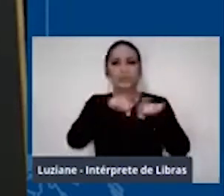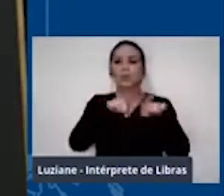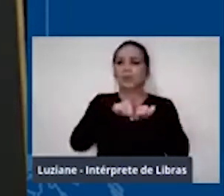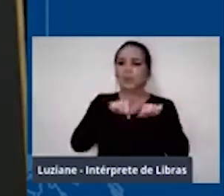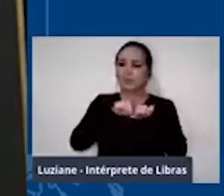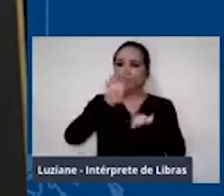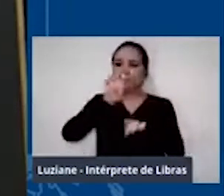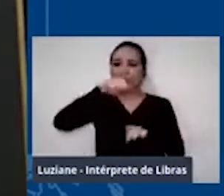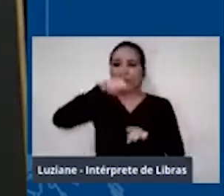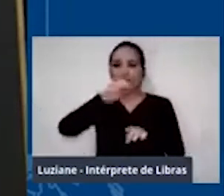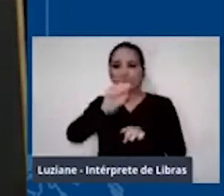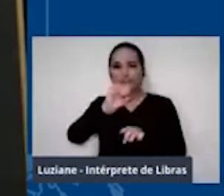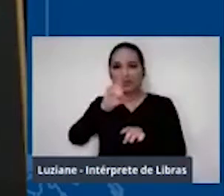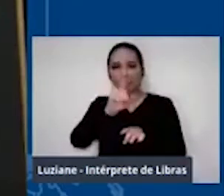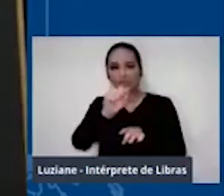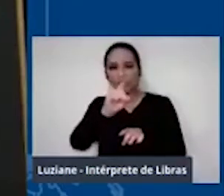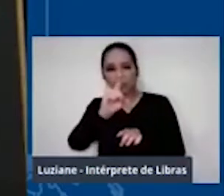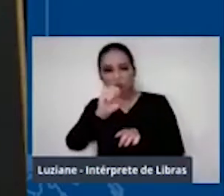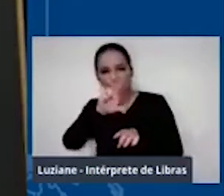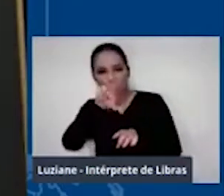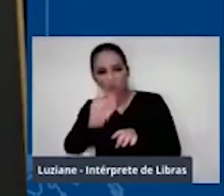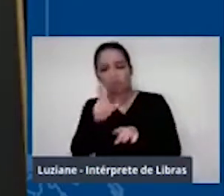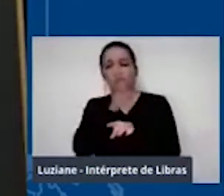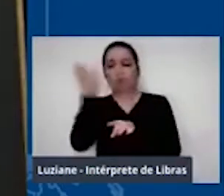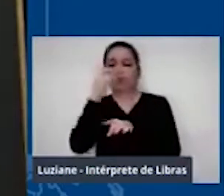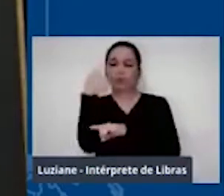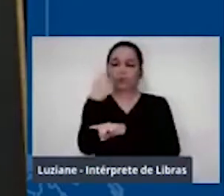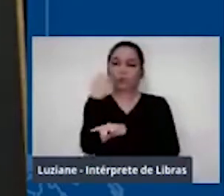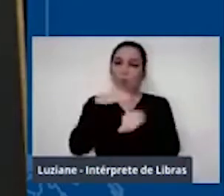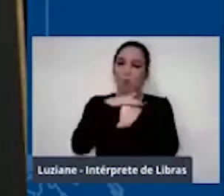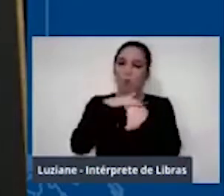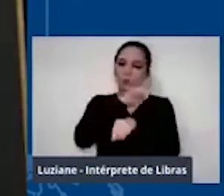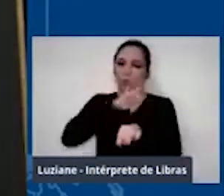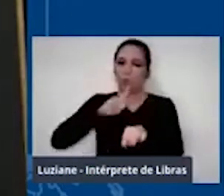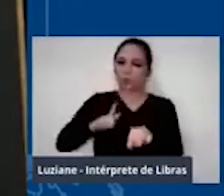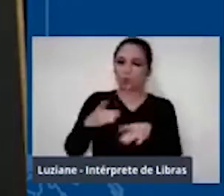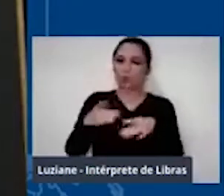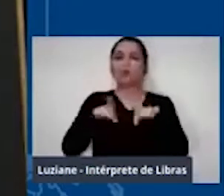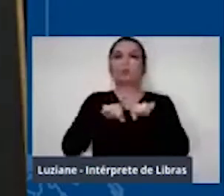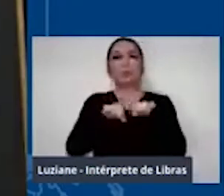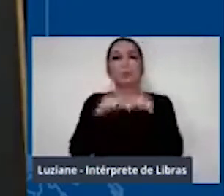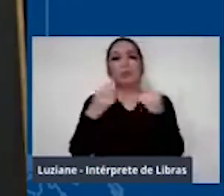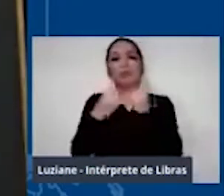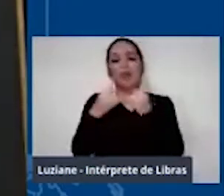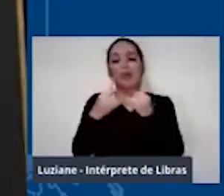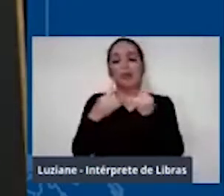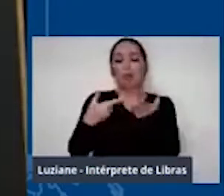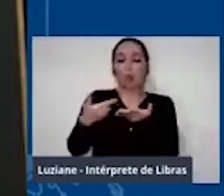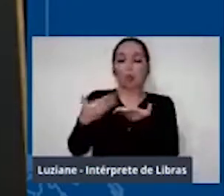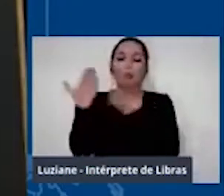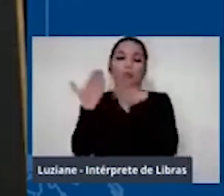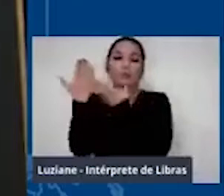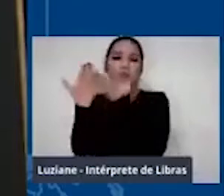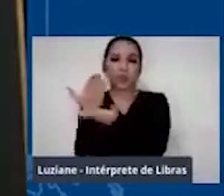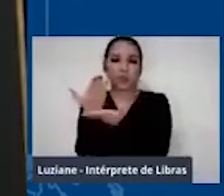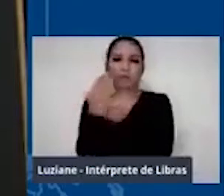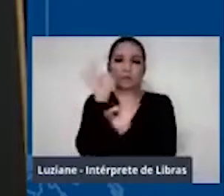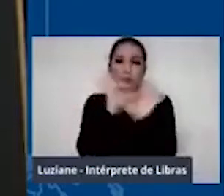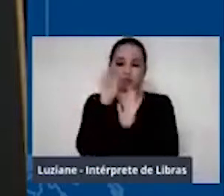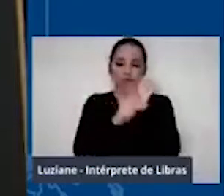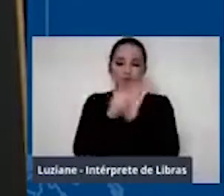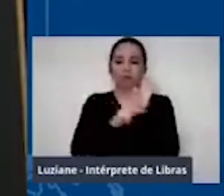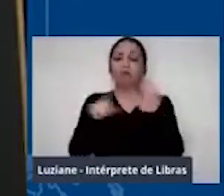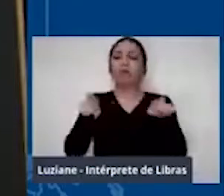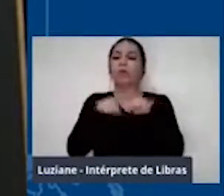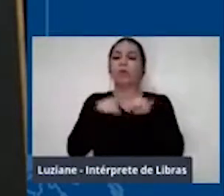em ir ao Rio Grande do Sul, de conversar com o governo, de oferecer os projetos que eles têm, os interesses. A China, evidentemente, é